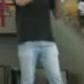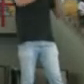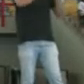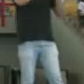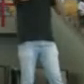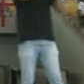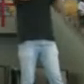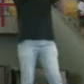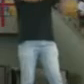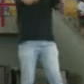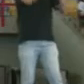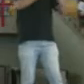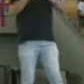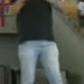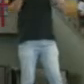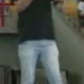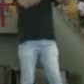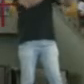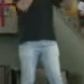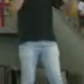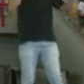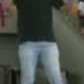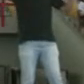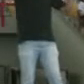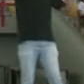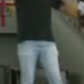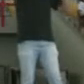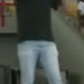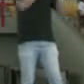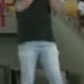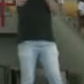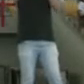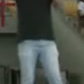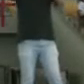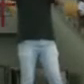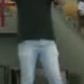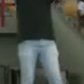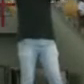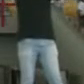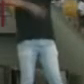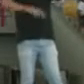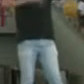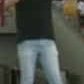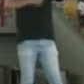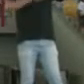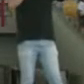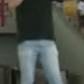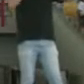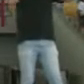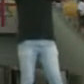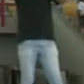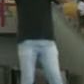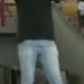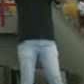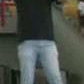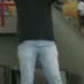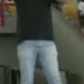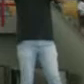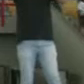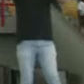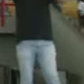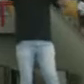redação, e coloquei aqui só para a gente analisar as introduções. Eu não quero ler o texto todo. Eu pus aqui na apresentação,